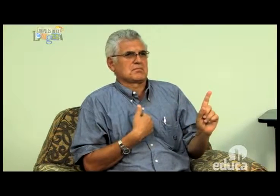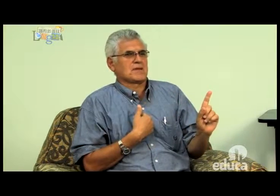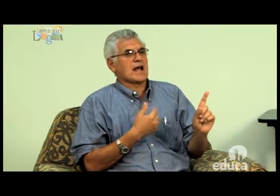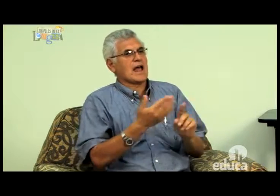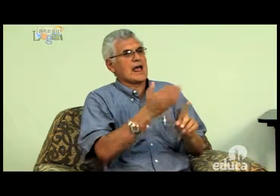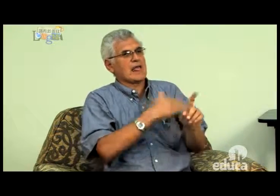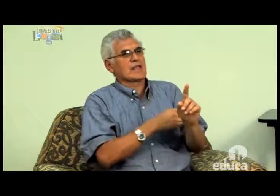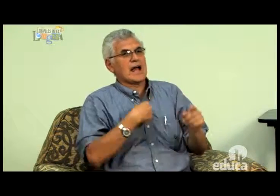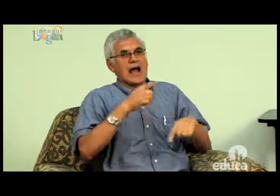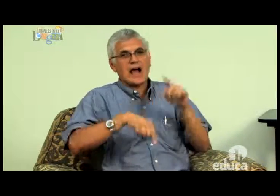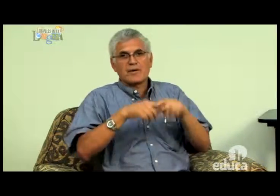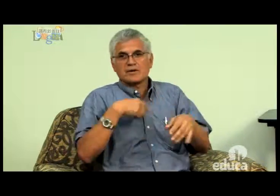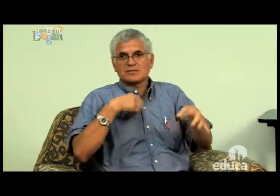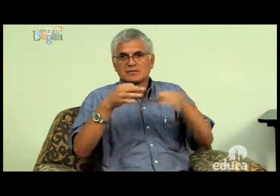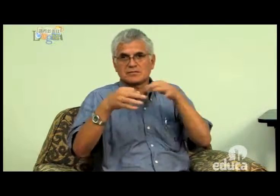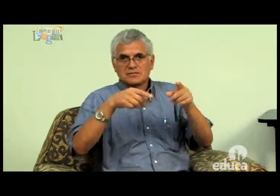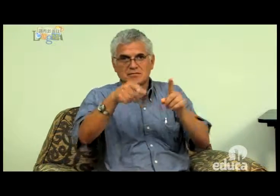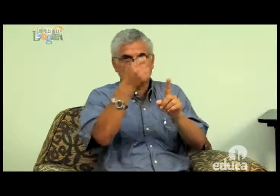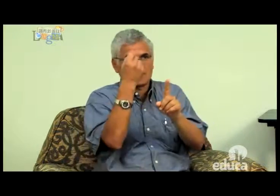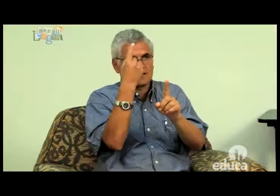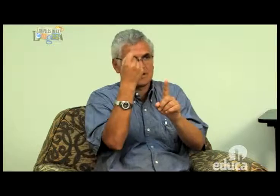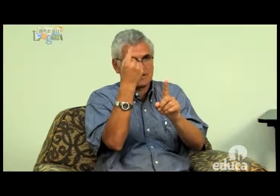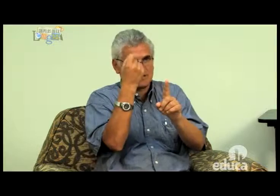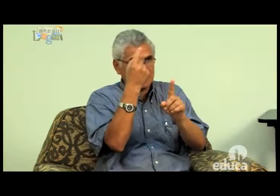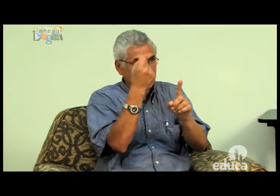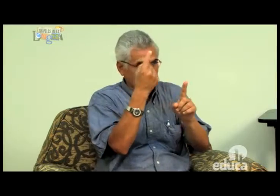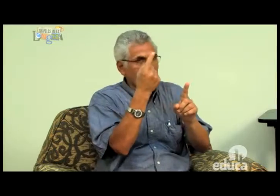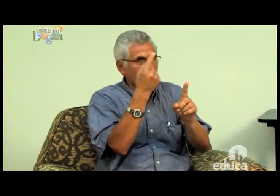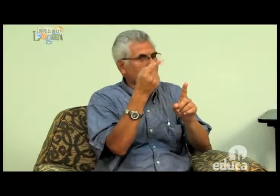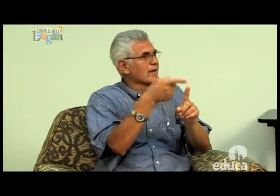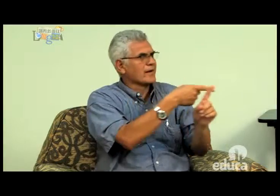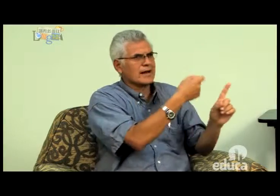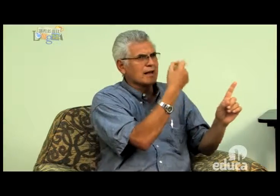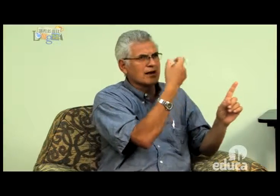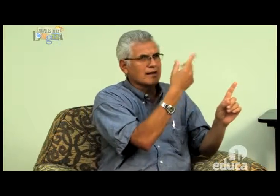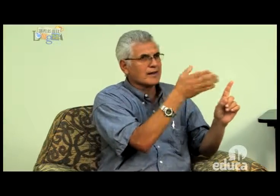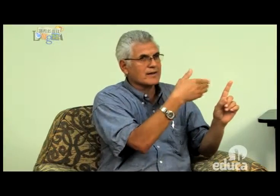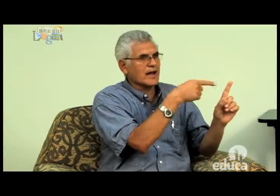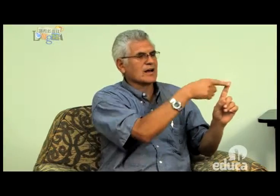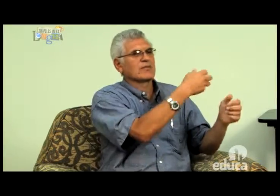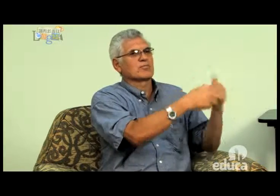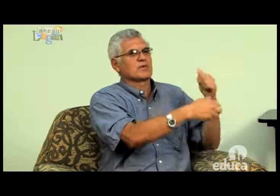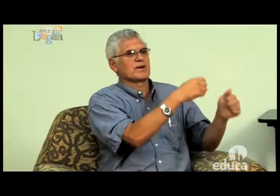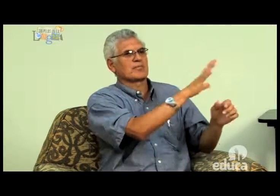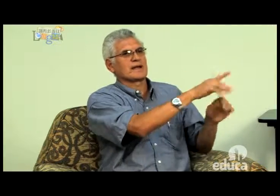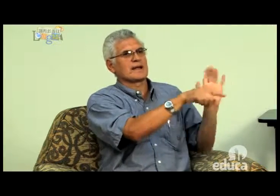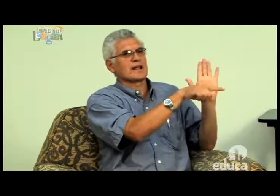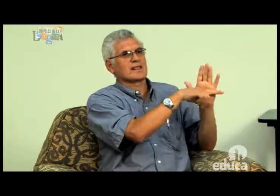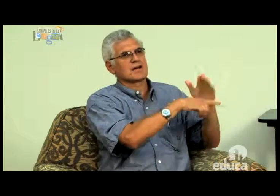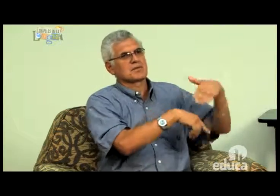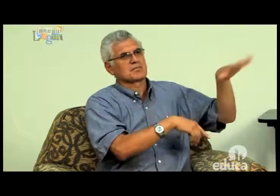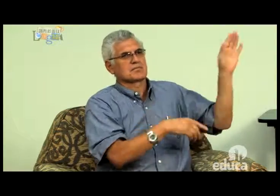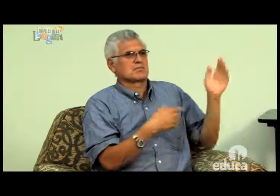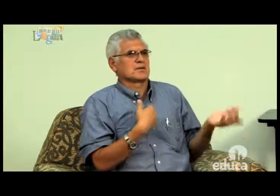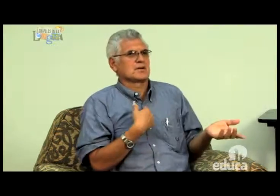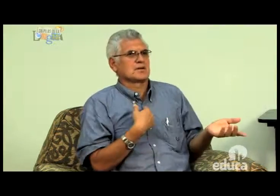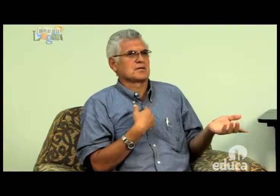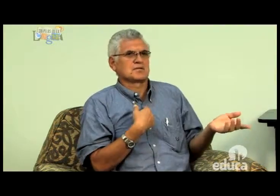entender. Pero eso no me importaba, no es mi problema, es problema de ellos.